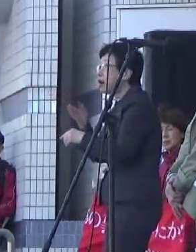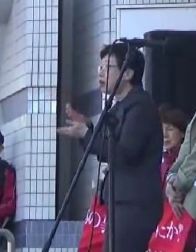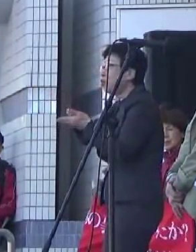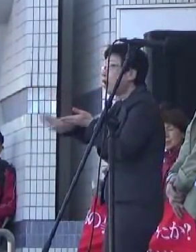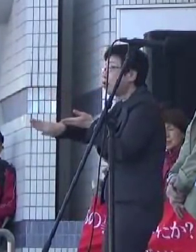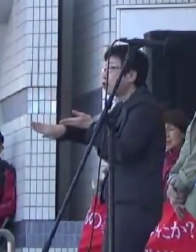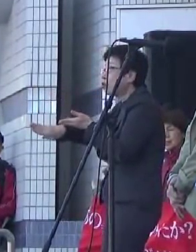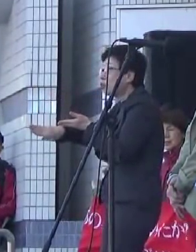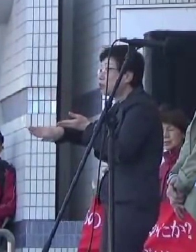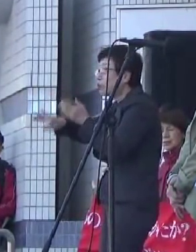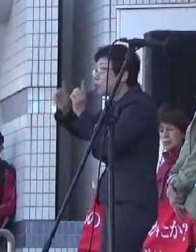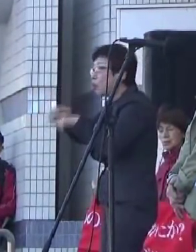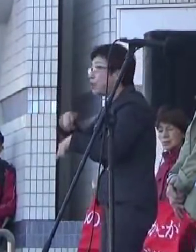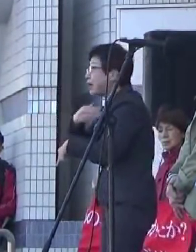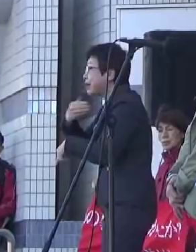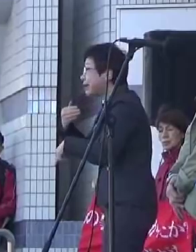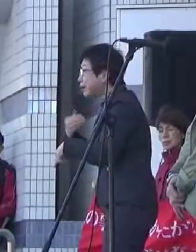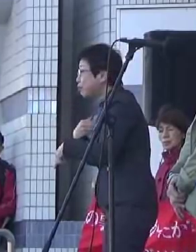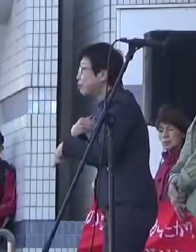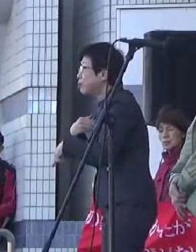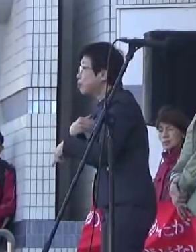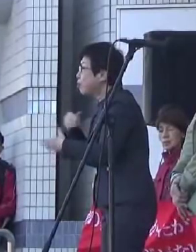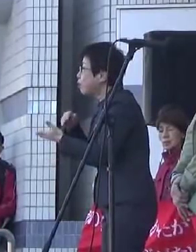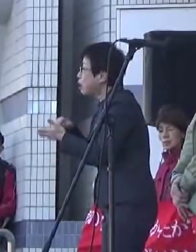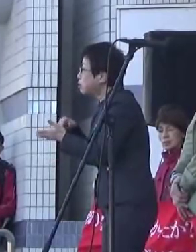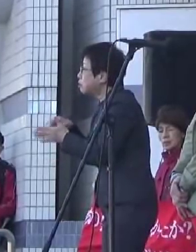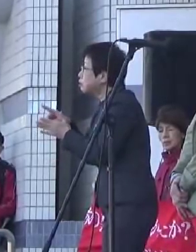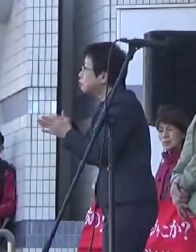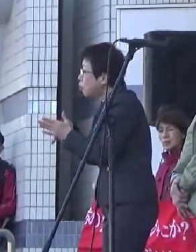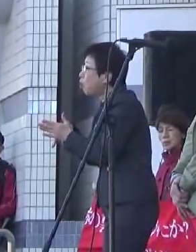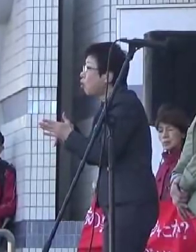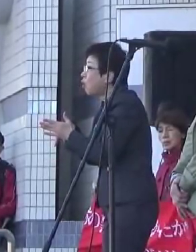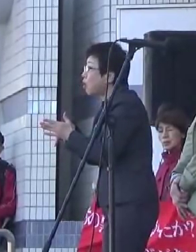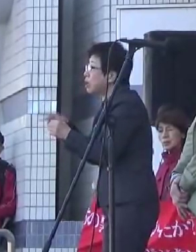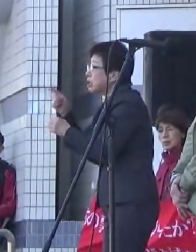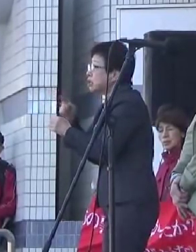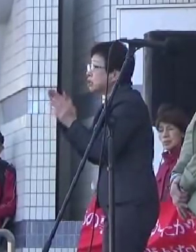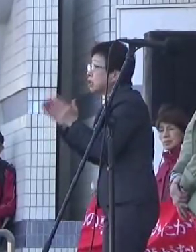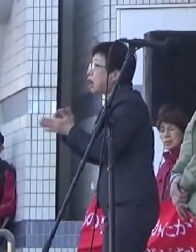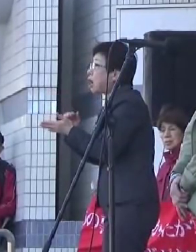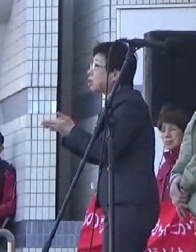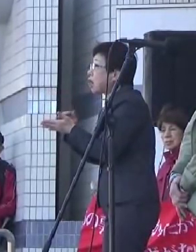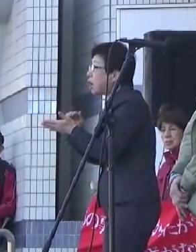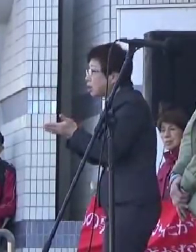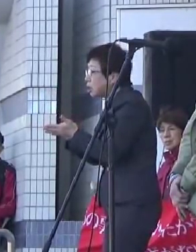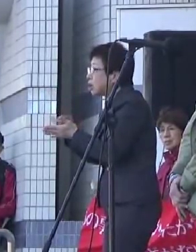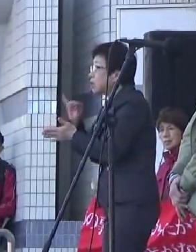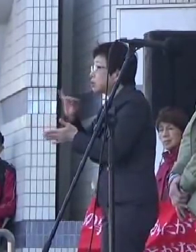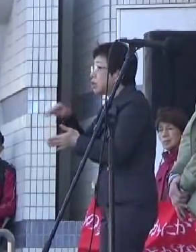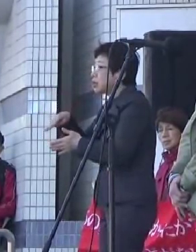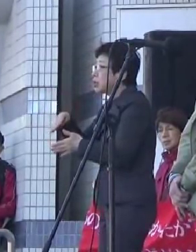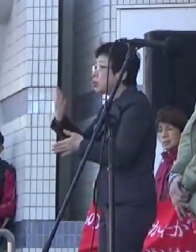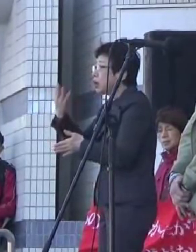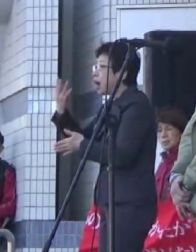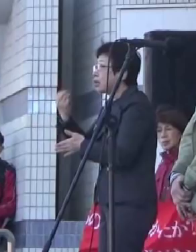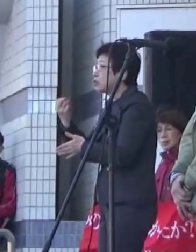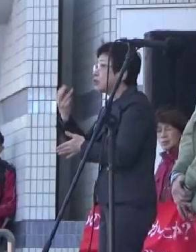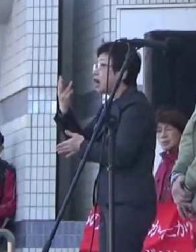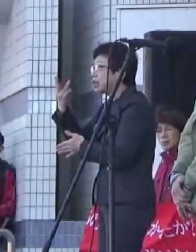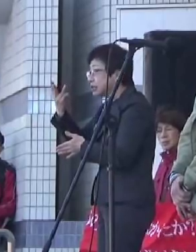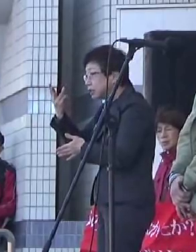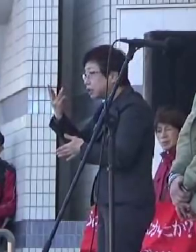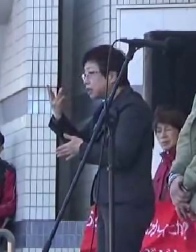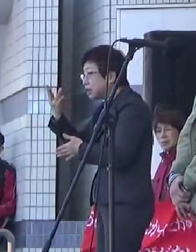するということで計算しますと、なんと1時間あたり1488マイクロ